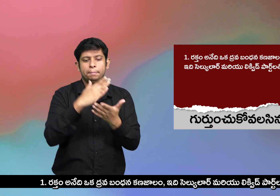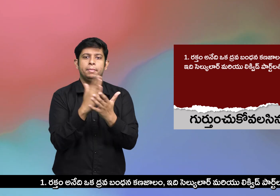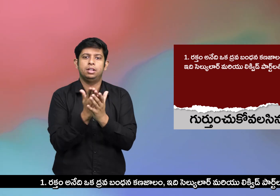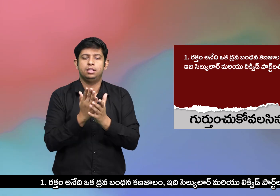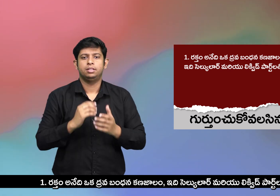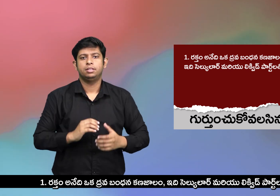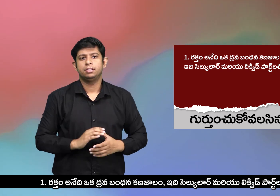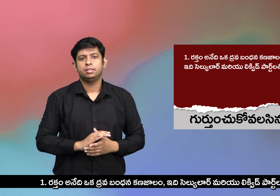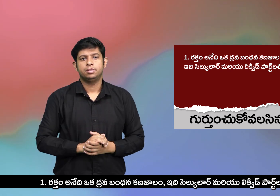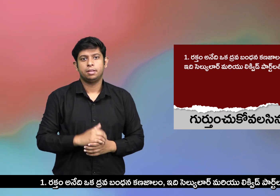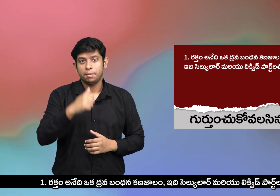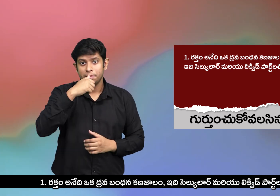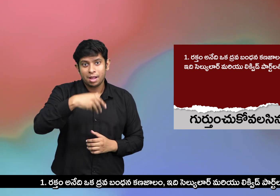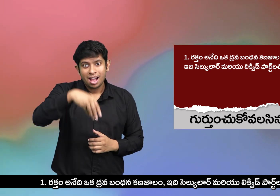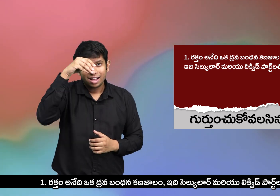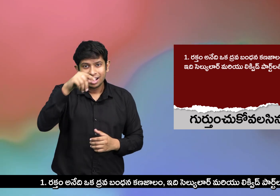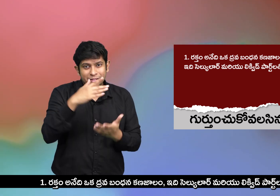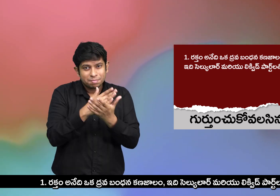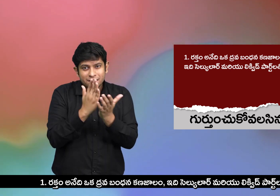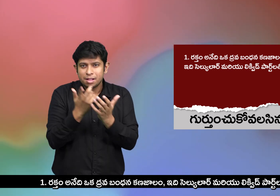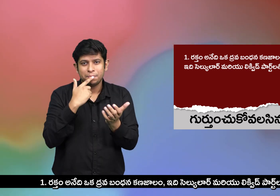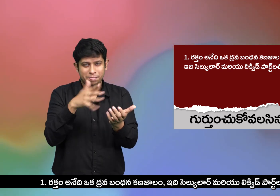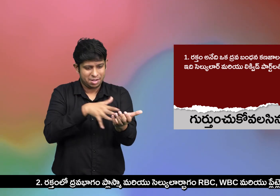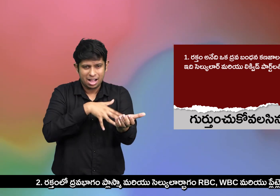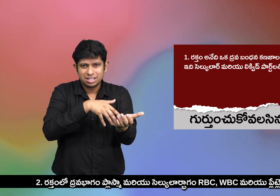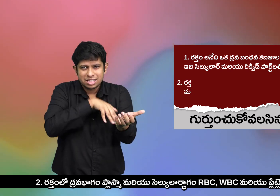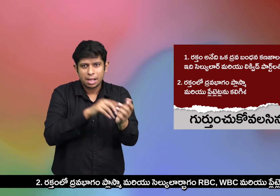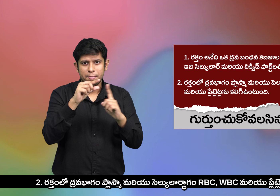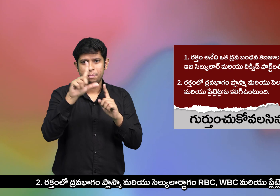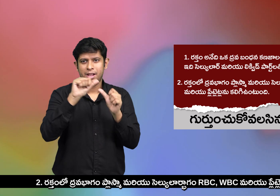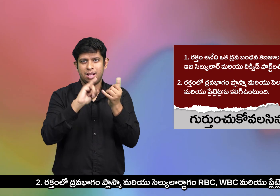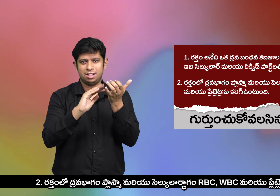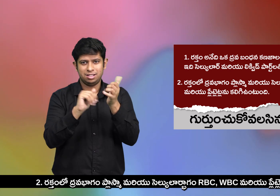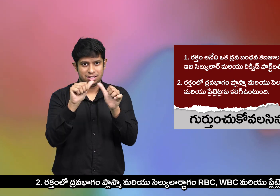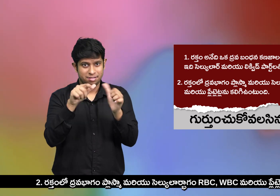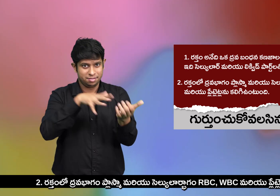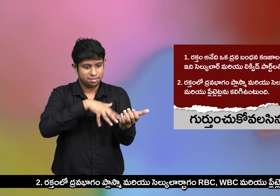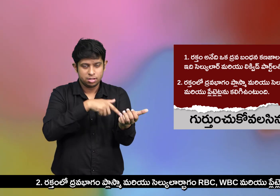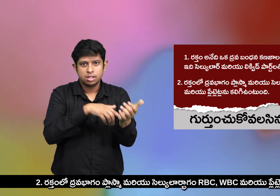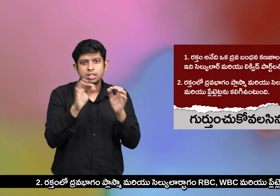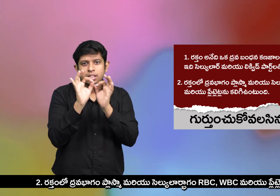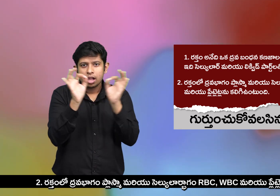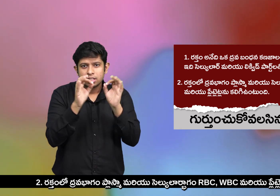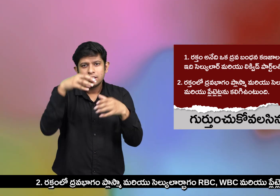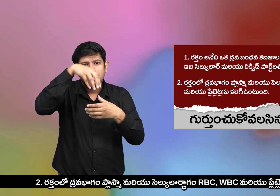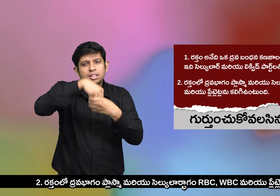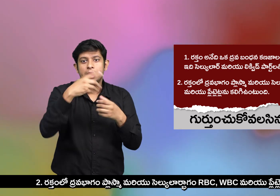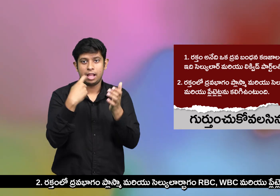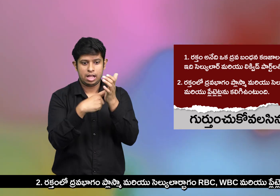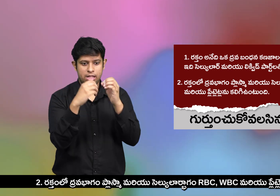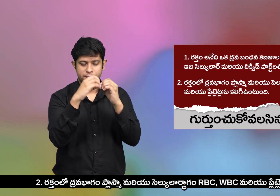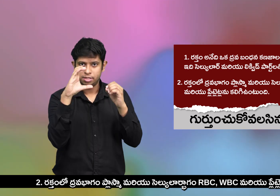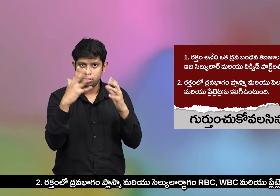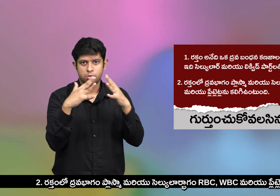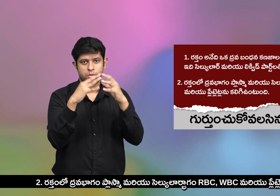సెల్యులార్ మరియు లిక్విడ్ పార్టులతో కూడి ఉంటుంది. 2. రక్తంలో ద్రవ భాగం ప్లాస్మా